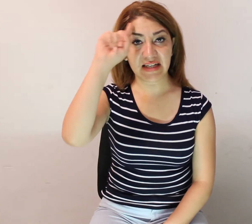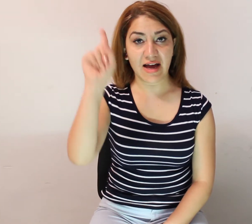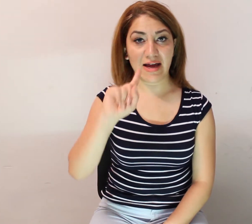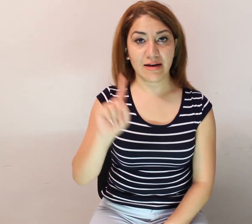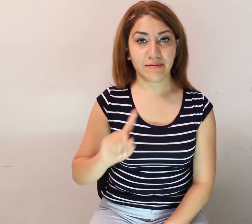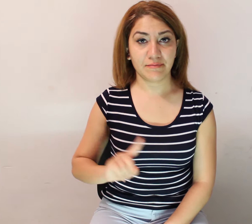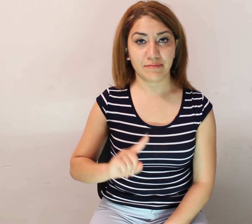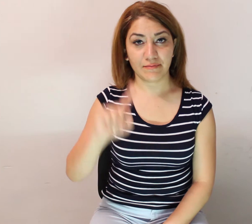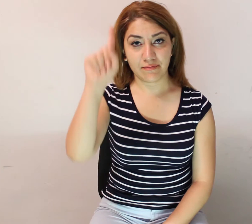Իսրայել,